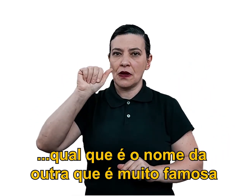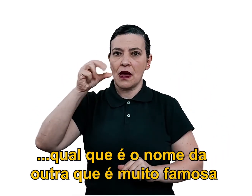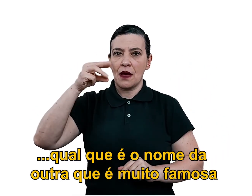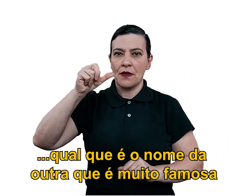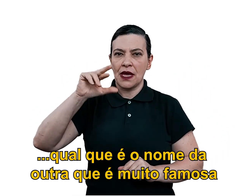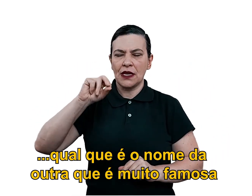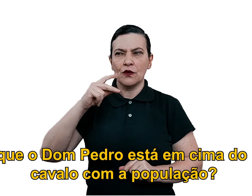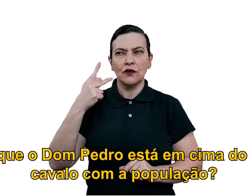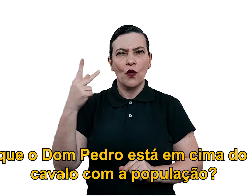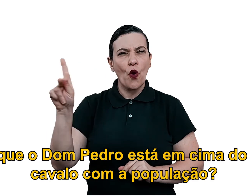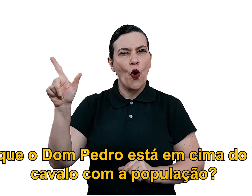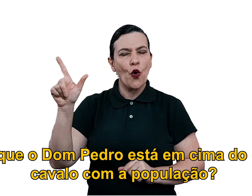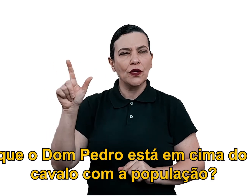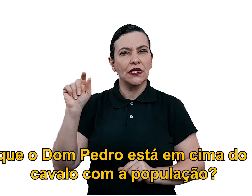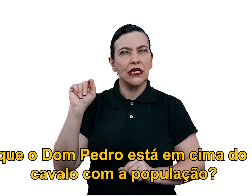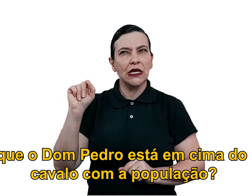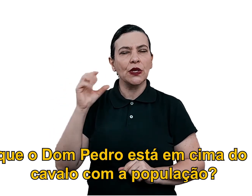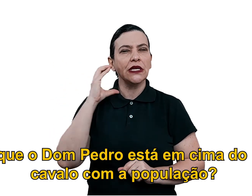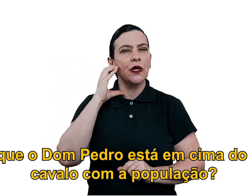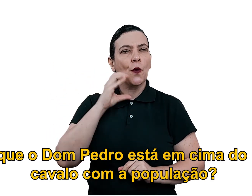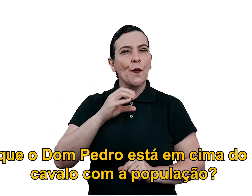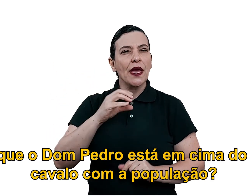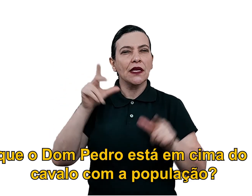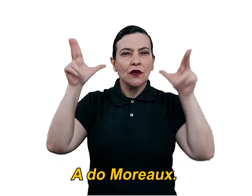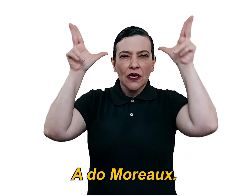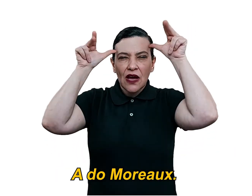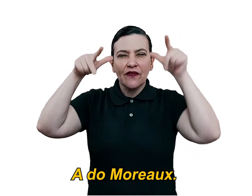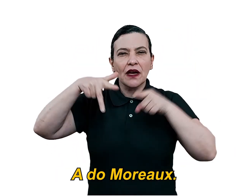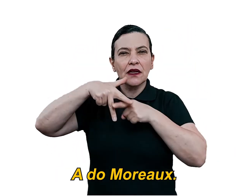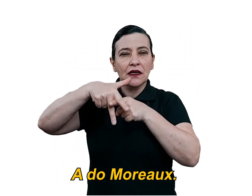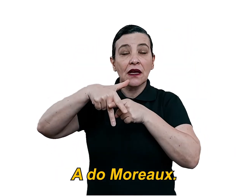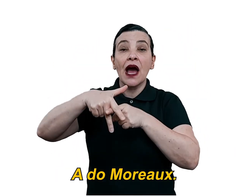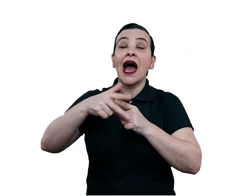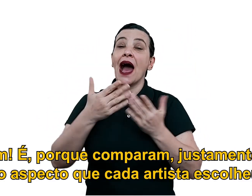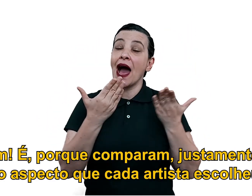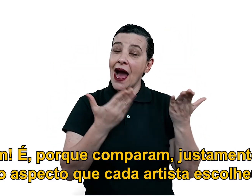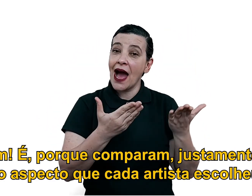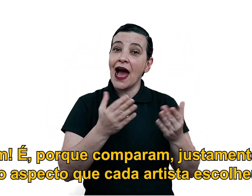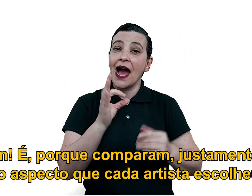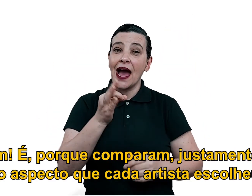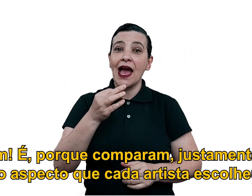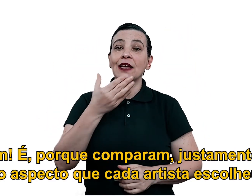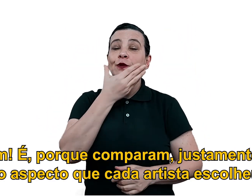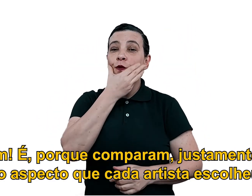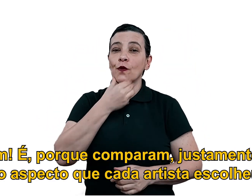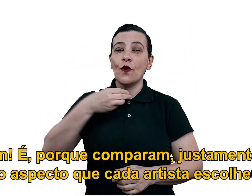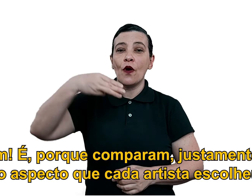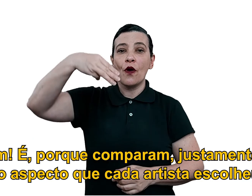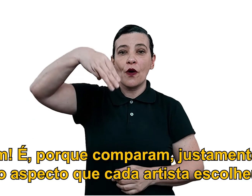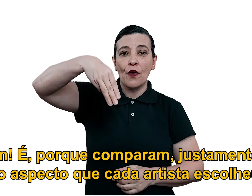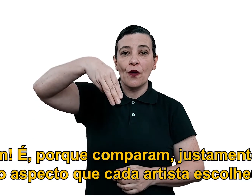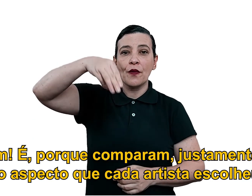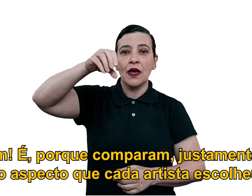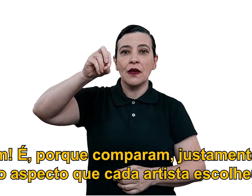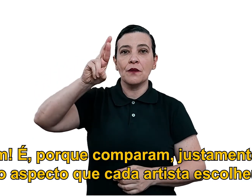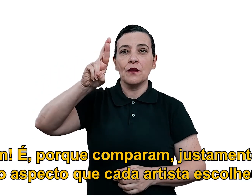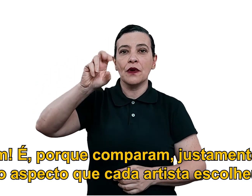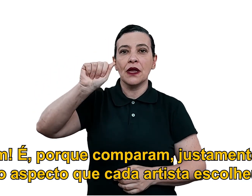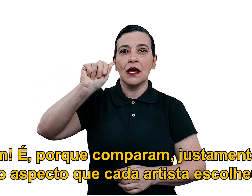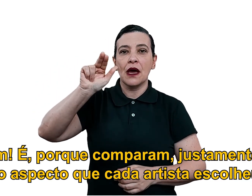muito famosa, que o Dom Pedro está em cima do cavalo, com a população não podia ler. Sim, porque comparam justamente no aspecto de